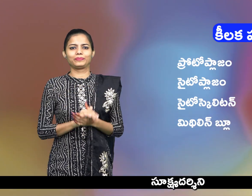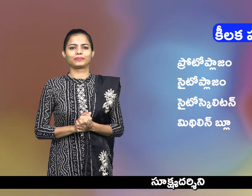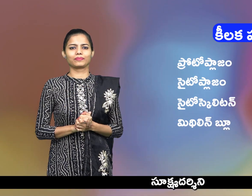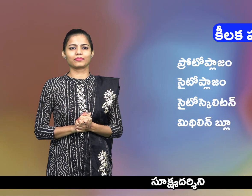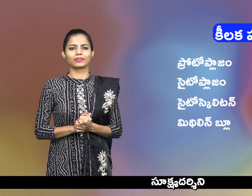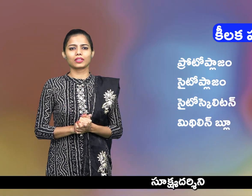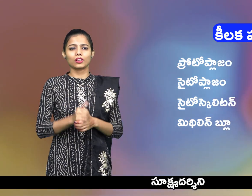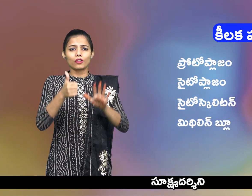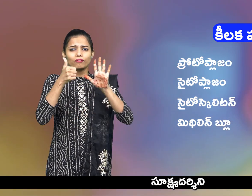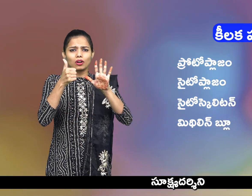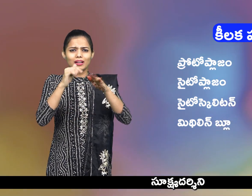సూక్ష్మదర్శిని,